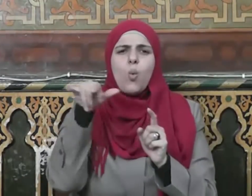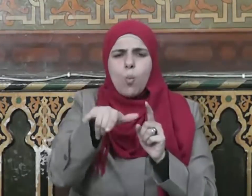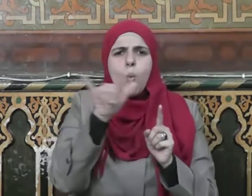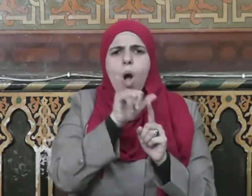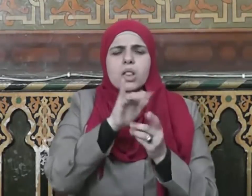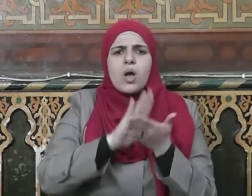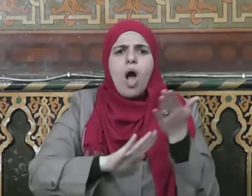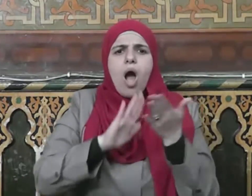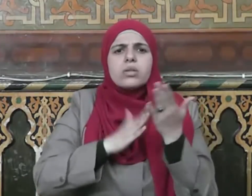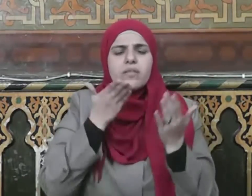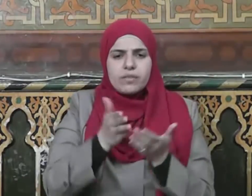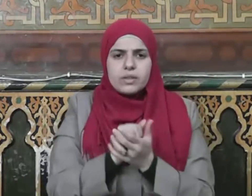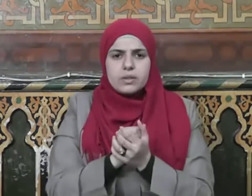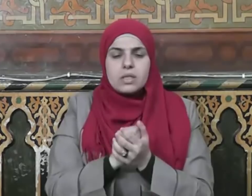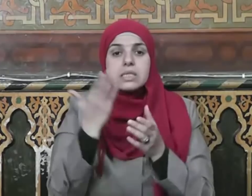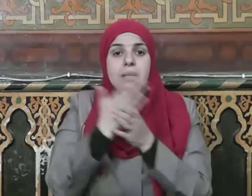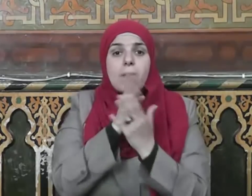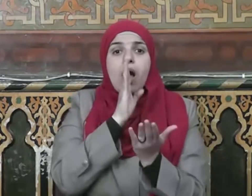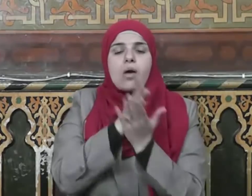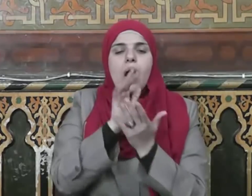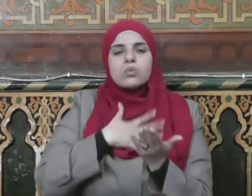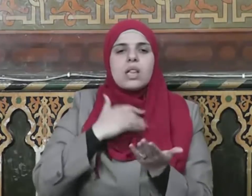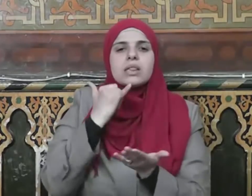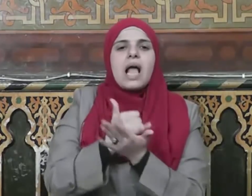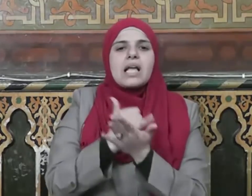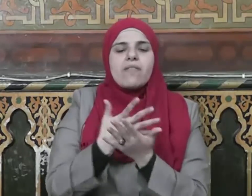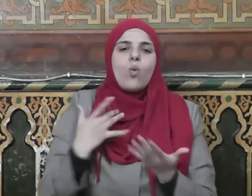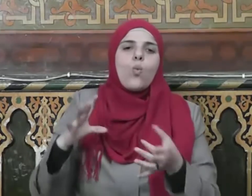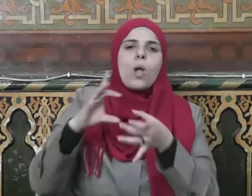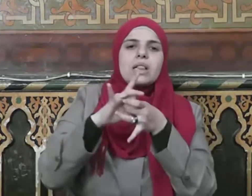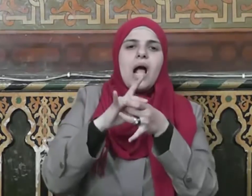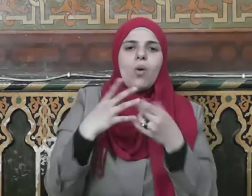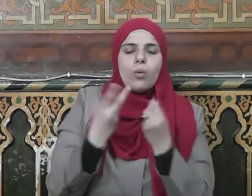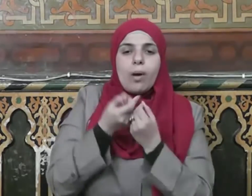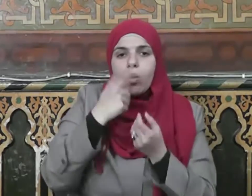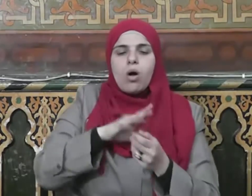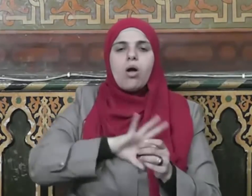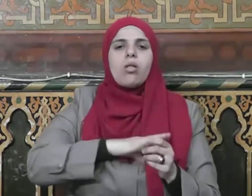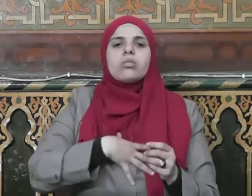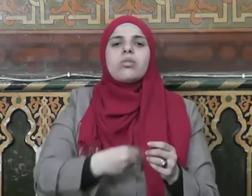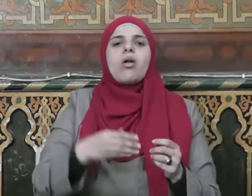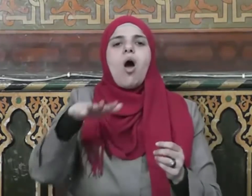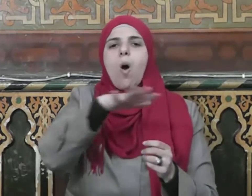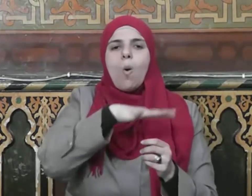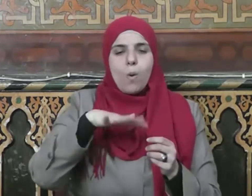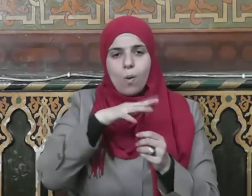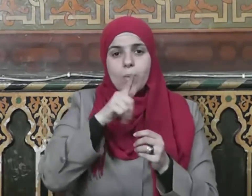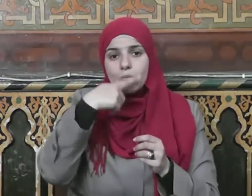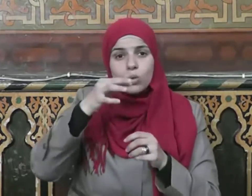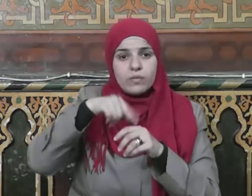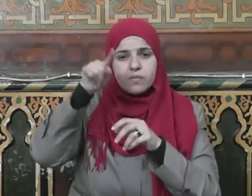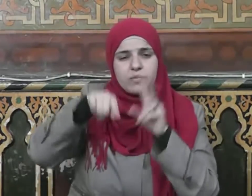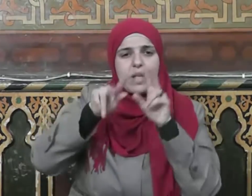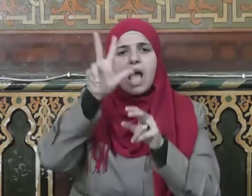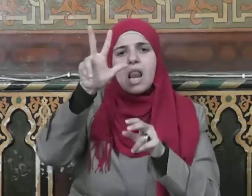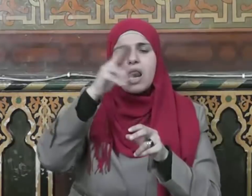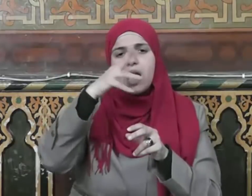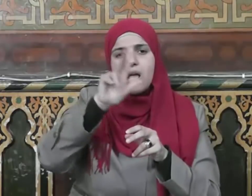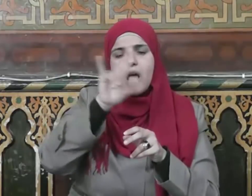والمحن، تحقيقا للتكافل والتعاون والتراحم. فهؤلاء الأشعريين يمتدح